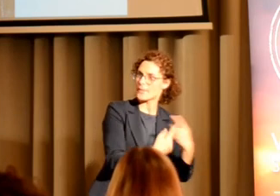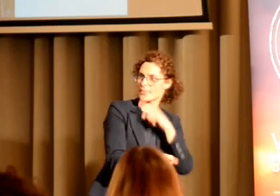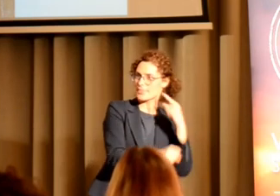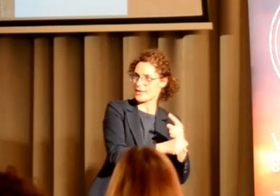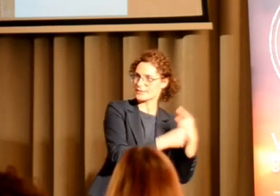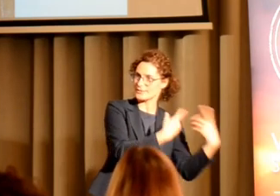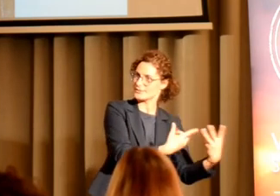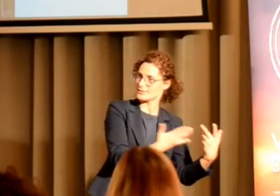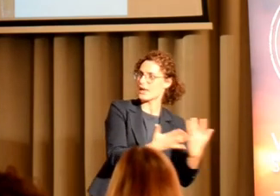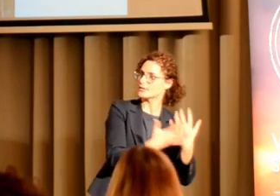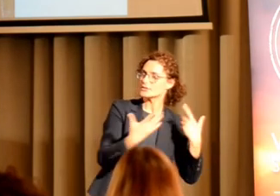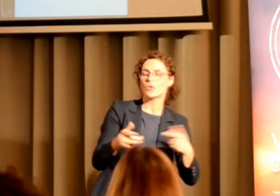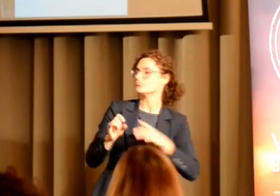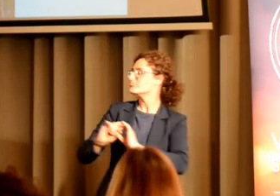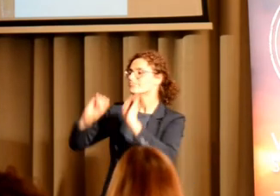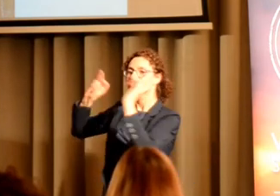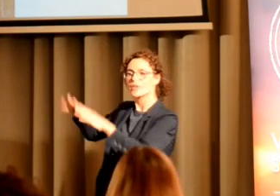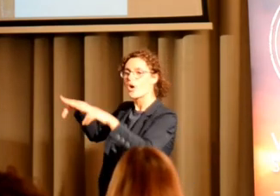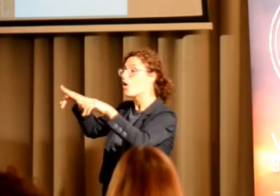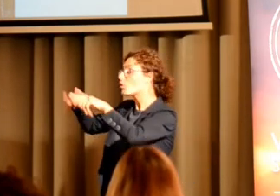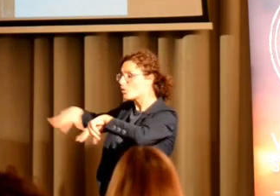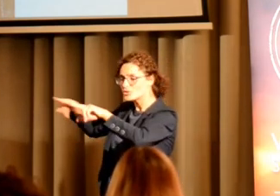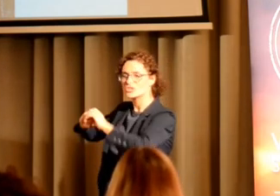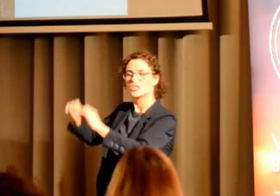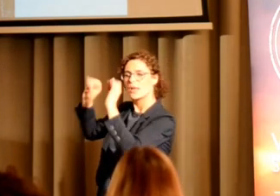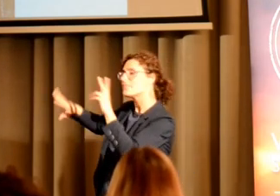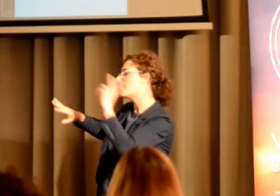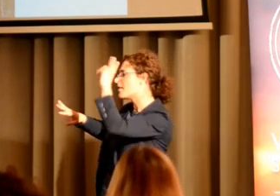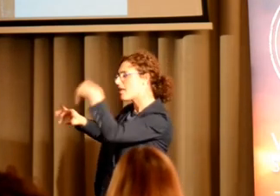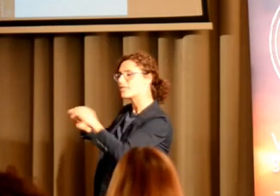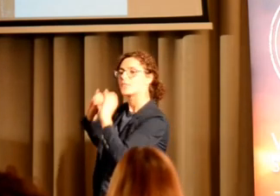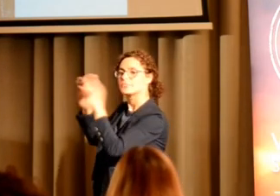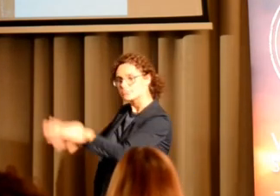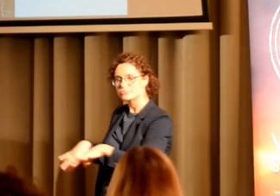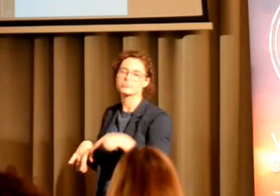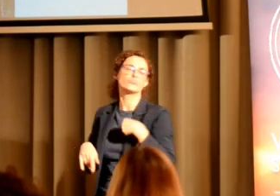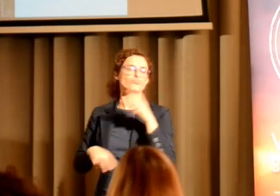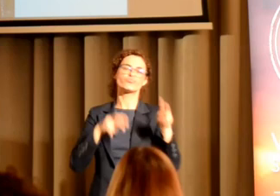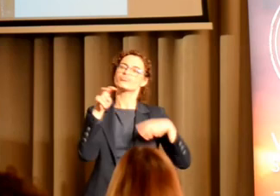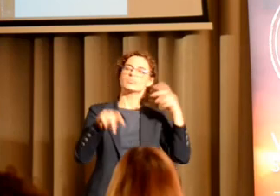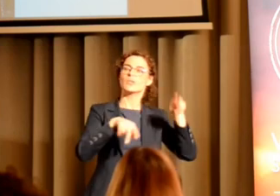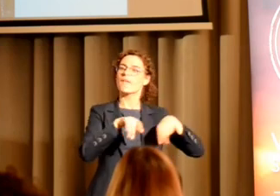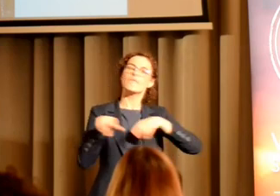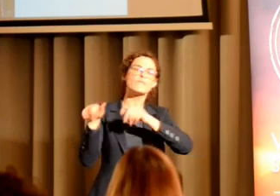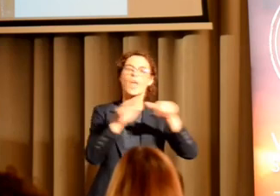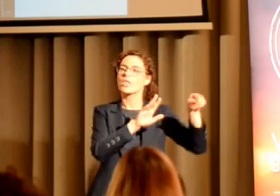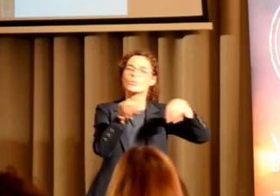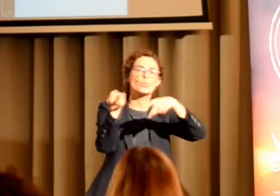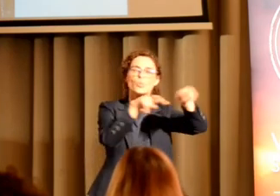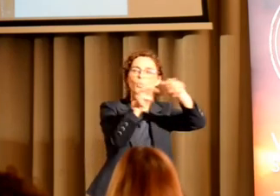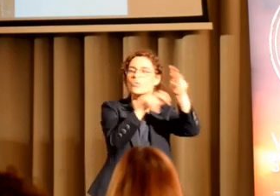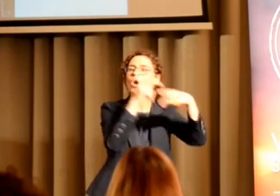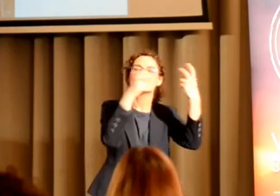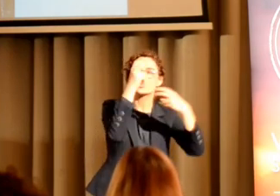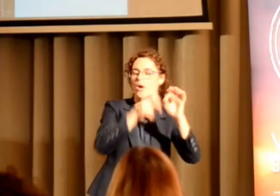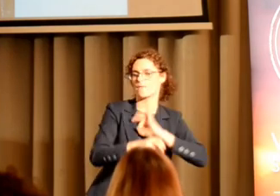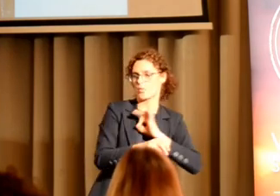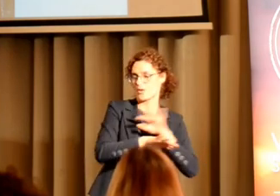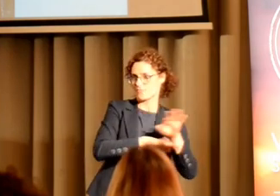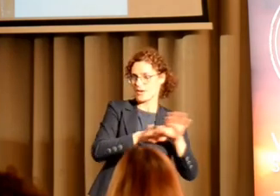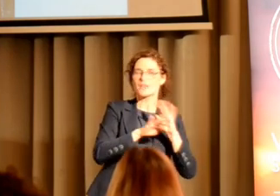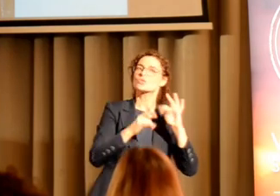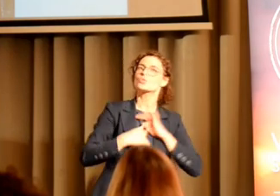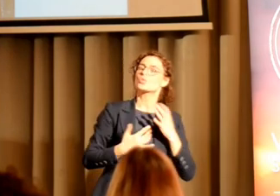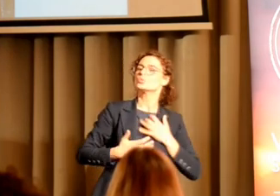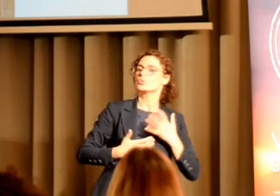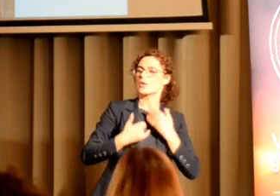żyć. No i opuszczają grupę rodzinną. I co? No i wędrują w poszukiwaniu miejsca, które mogłoby być